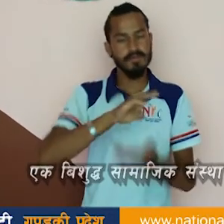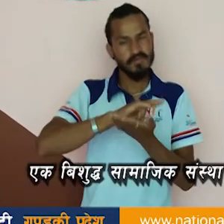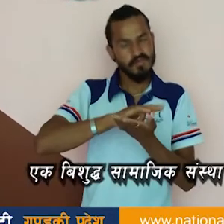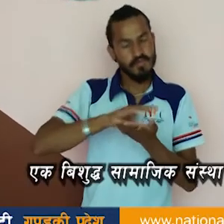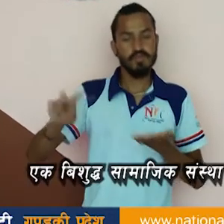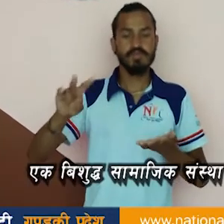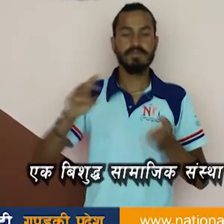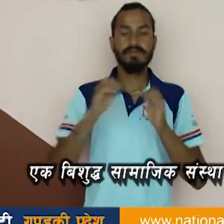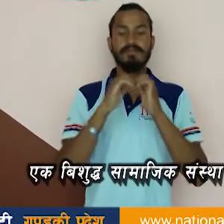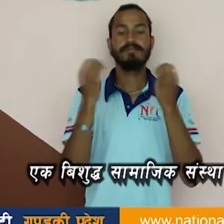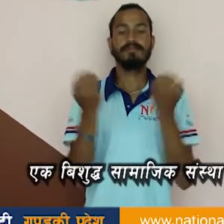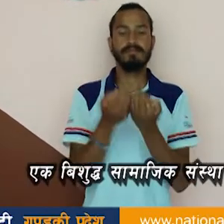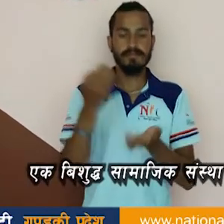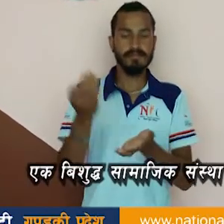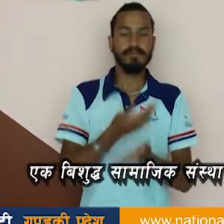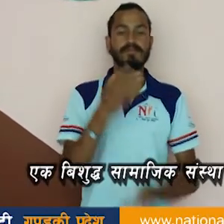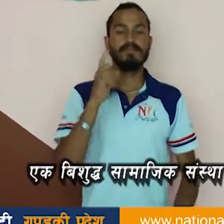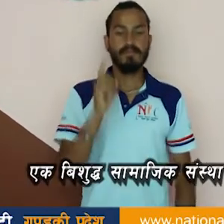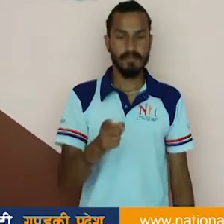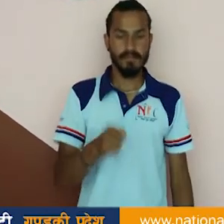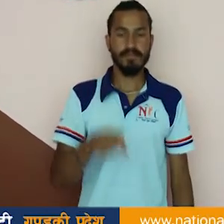तथा एक विशुद्ध सामाजिक संस्था हो।